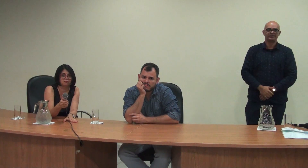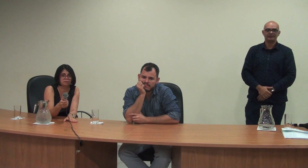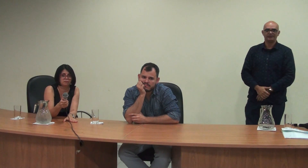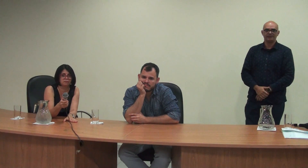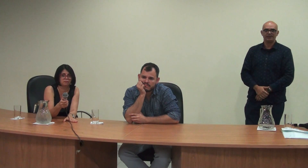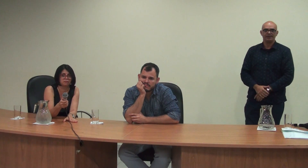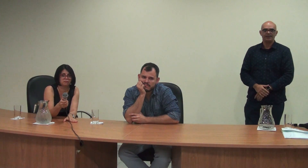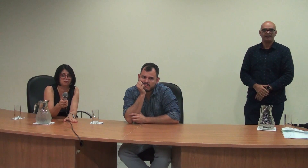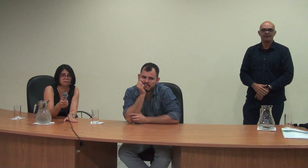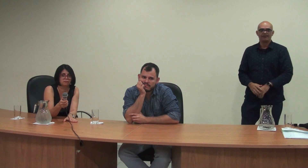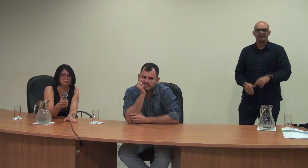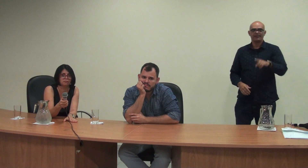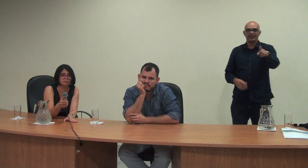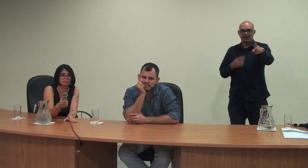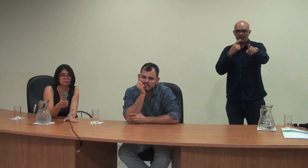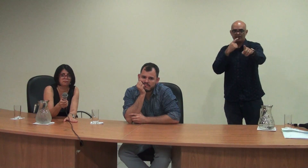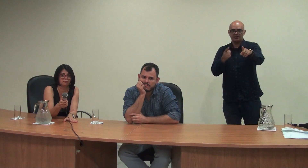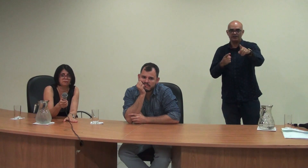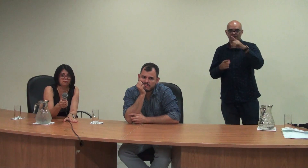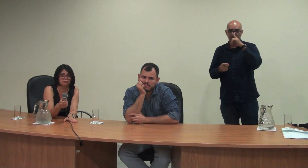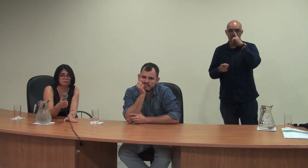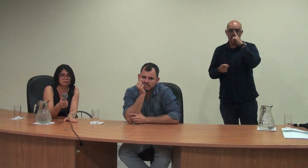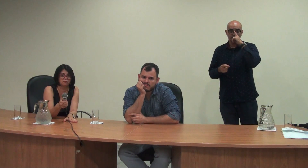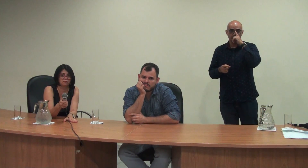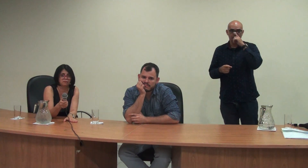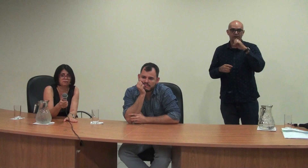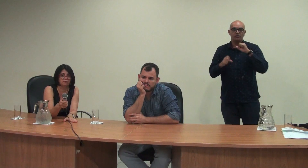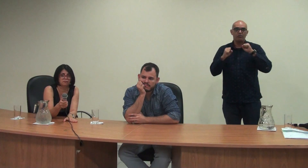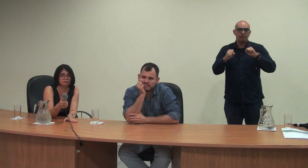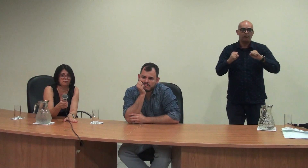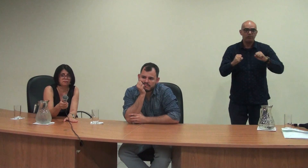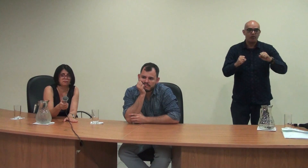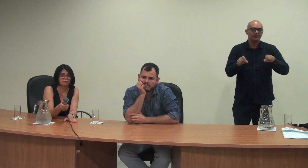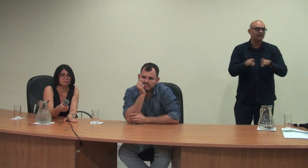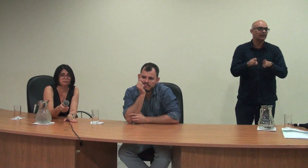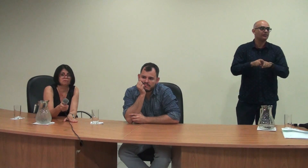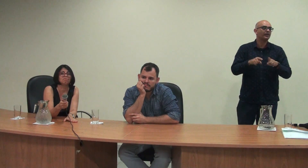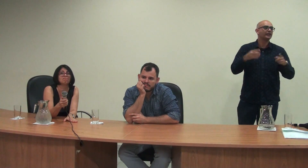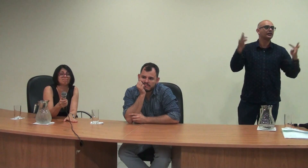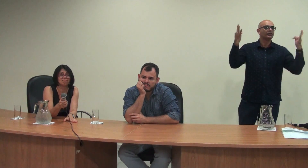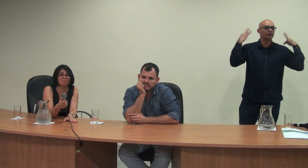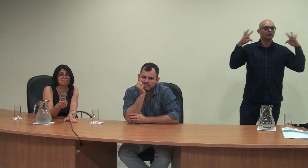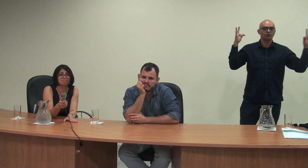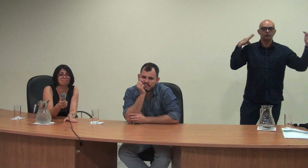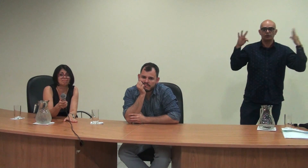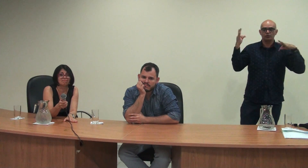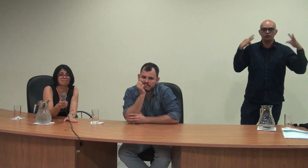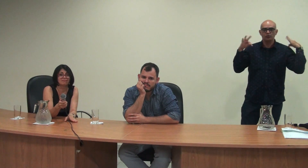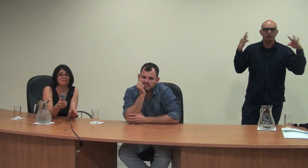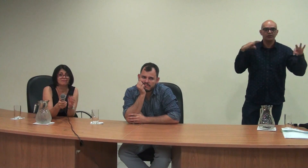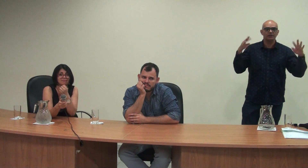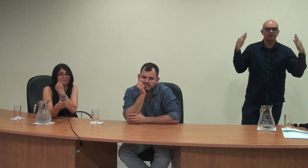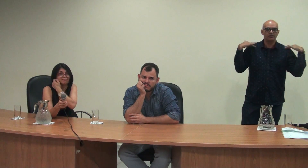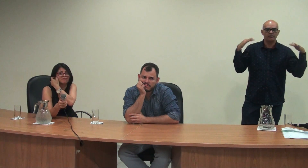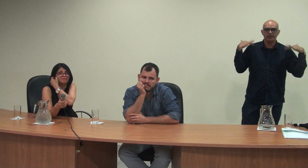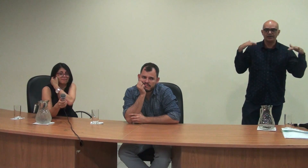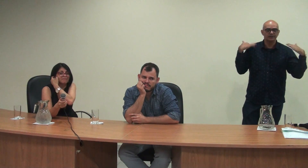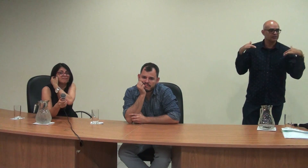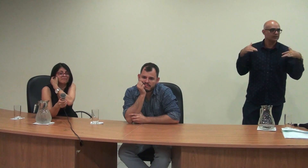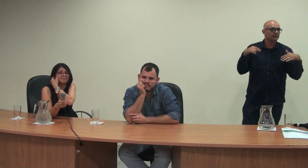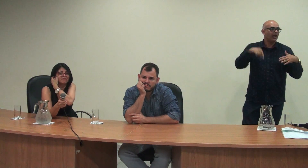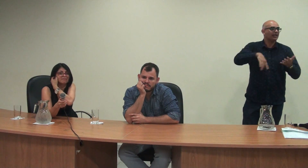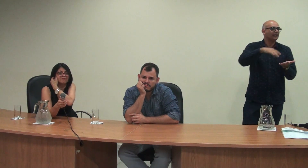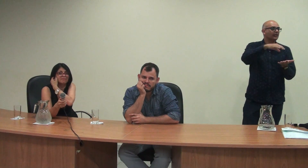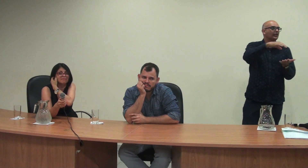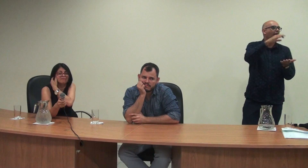Só fazendo uma intervenção na sua fala, pode ser estendido também ao turismo também. Por exemplo, a gente está na cidade do Patrimônio Cultural